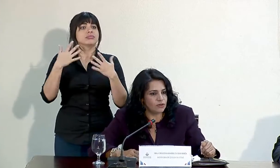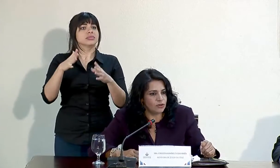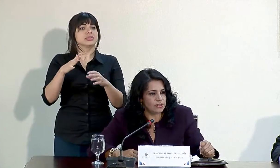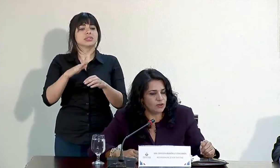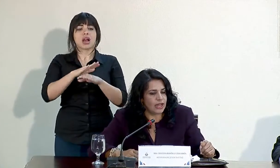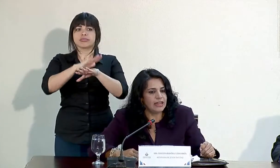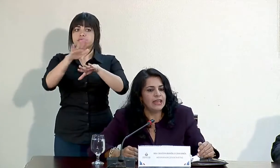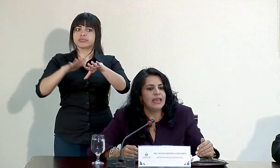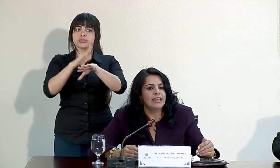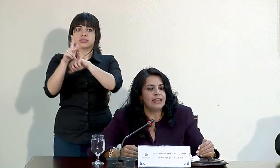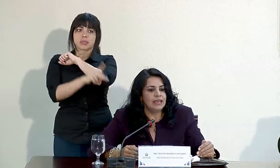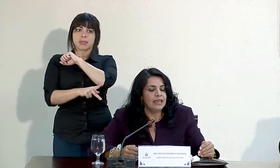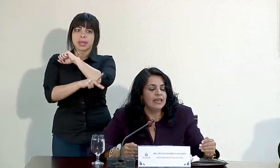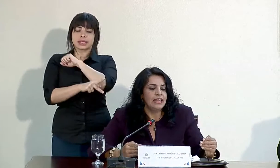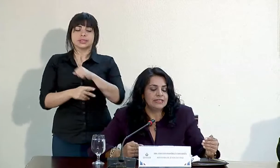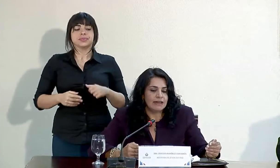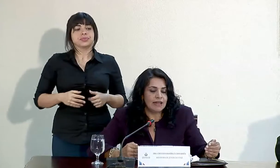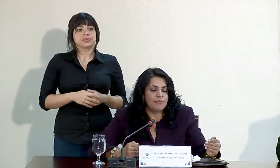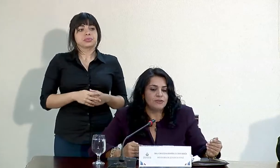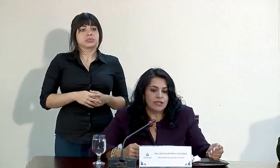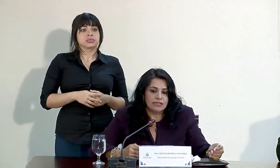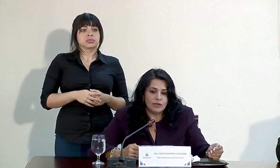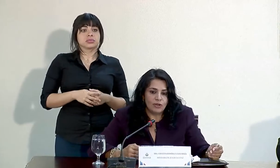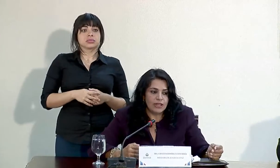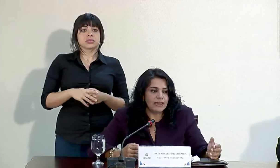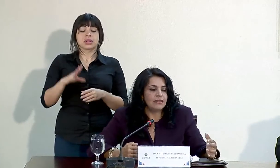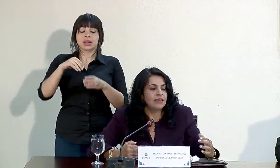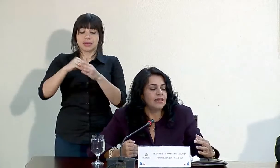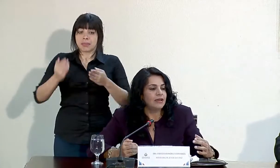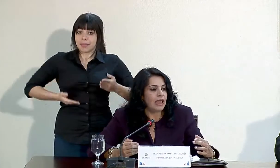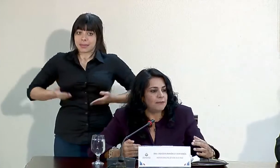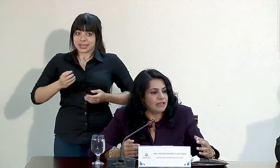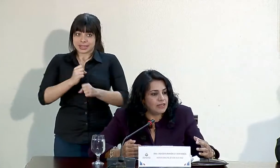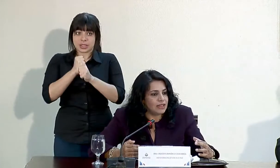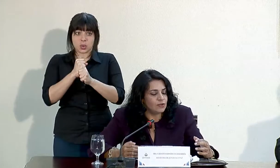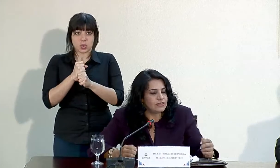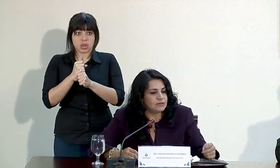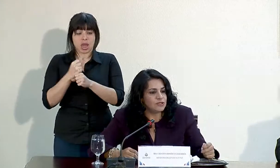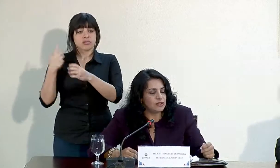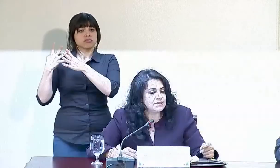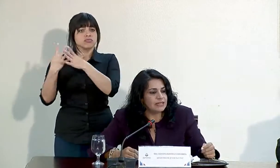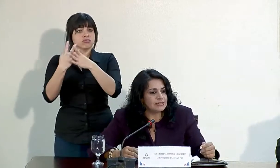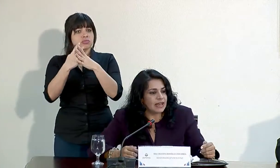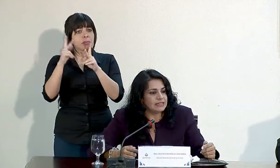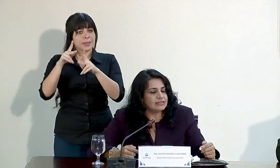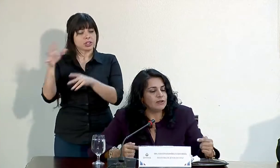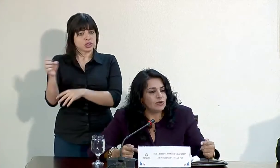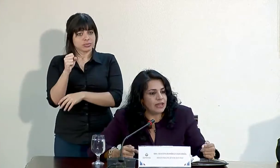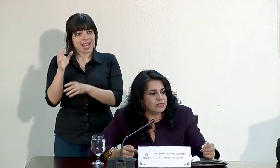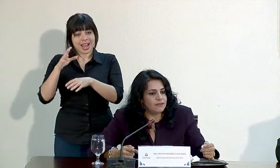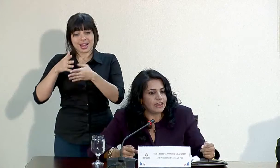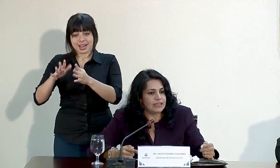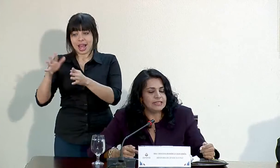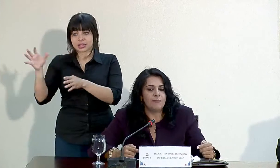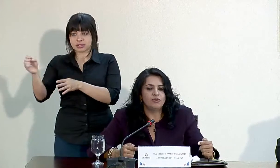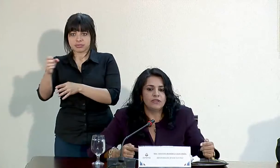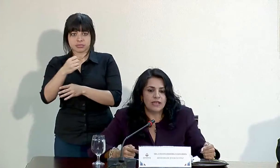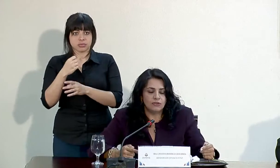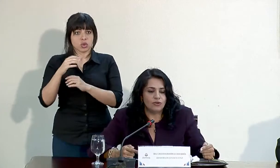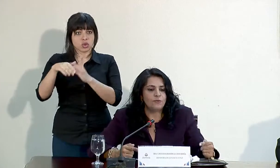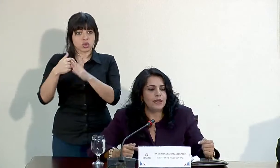el territorio nacional y estaba el personal de seguridad aprendiendo a estas personas en las calles, tribunales de